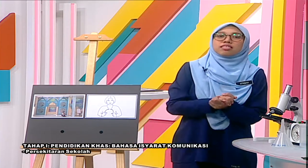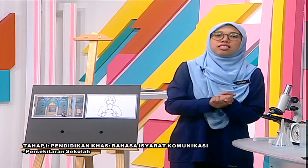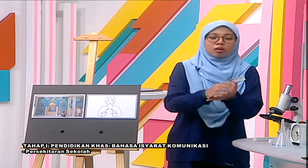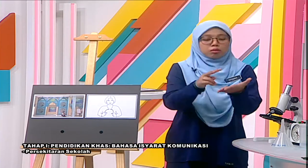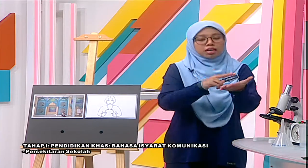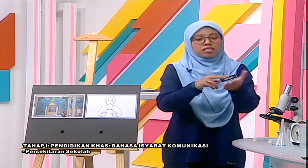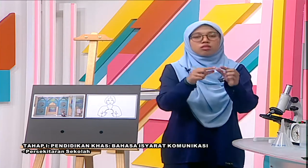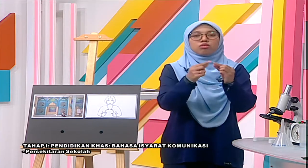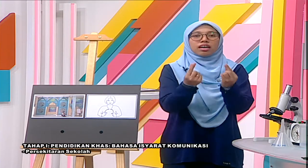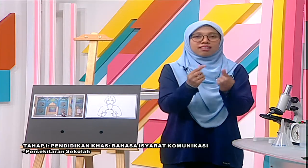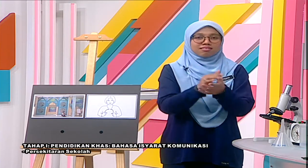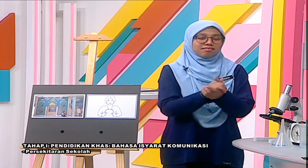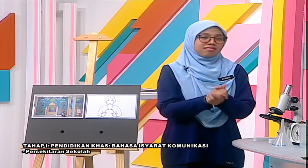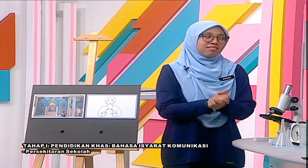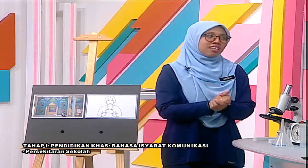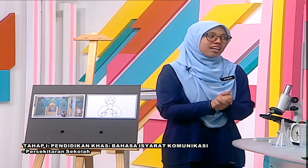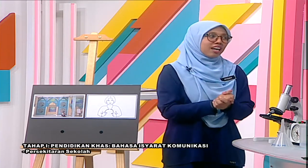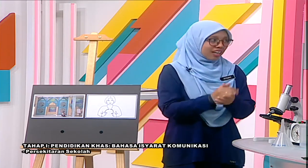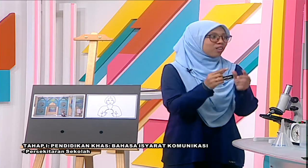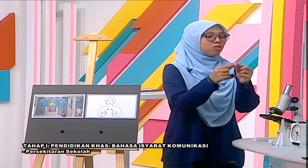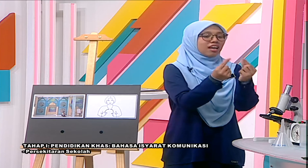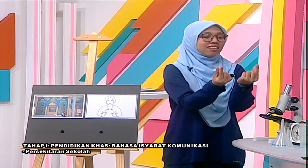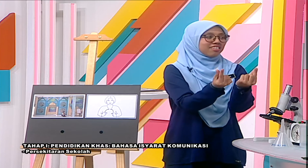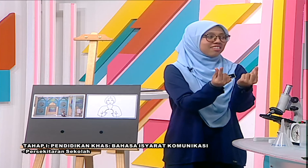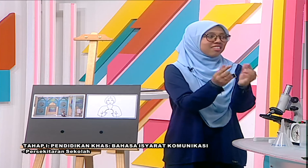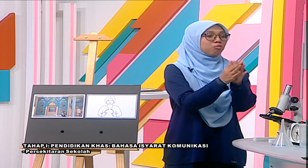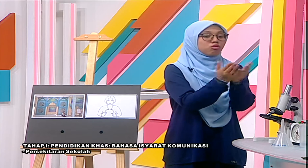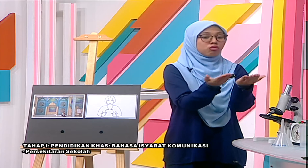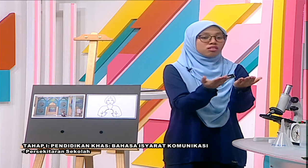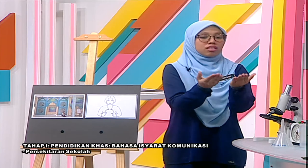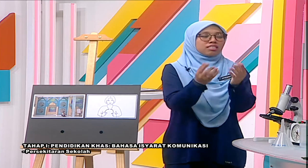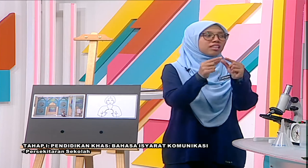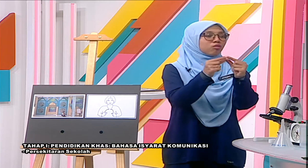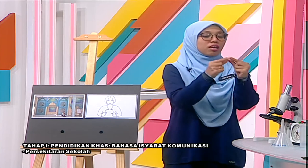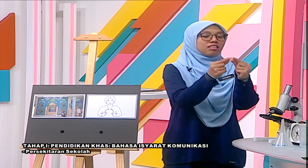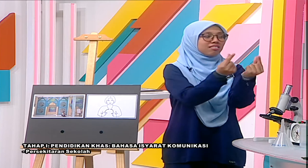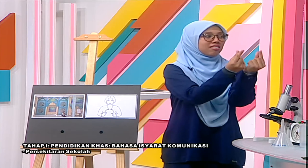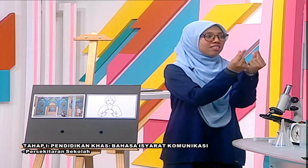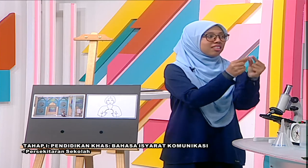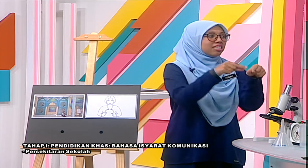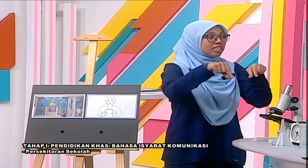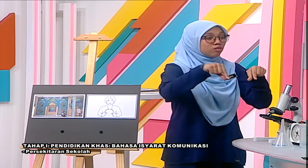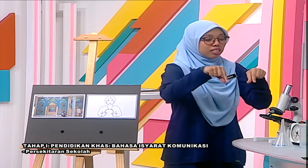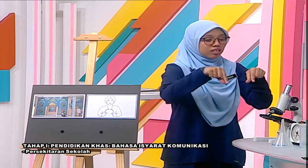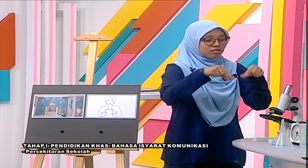sedang membaca Quran. Quran. Quran. Ini buku syarat Quran. Cikgu kalau ni P sini. Ni